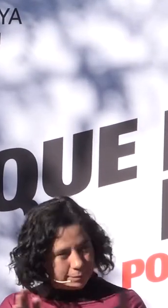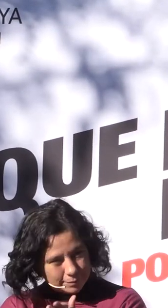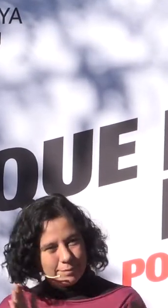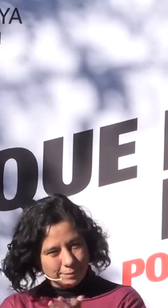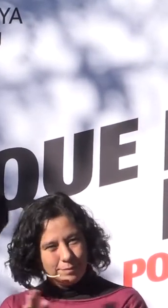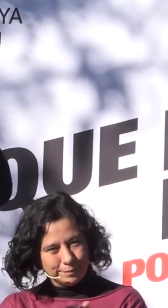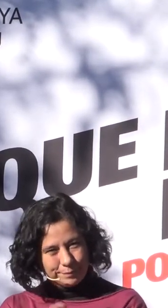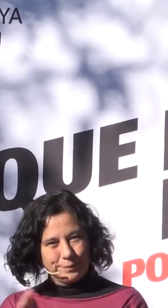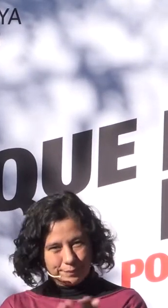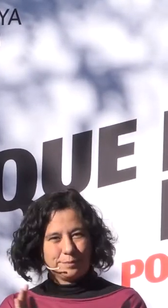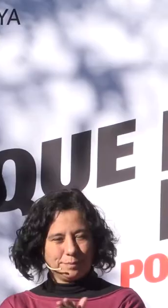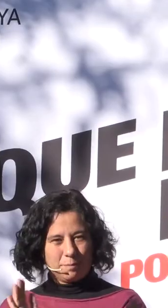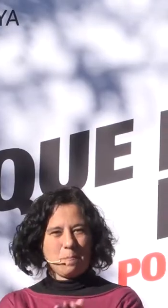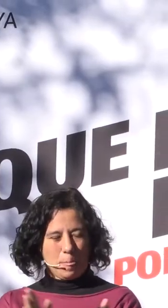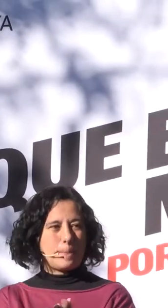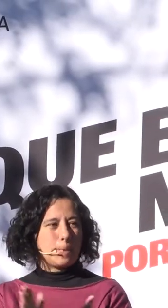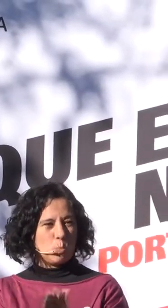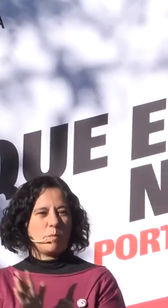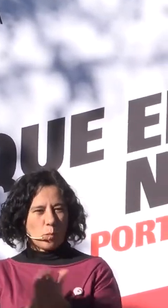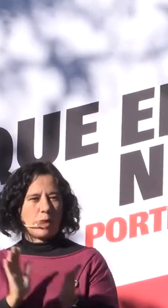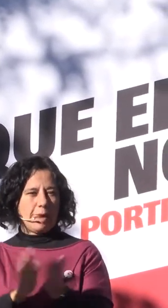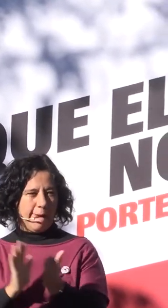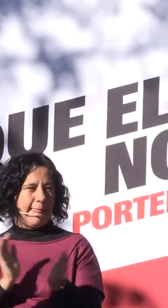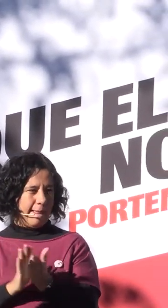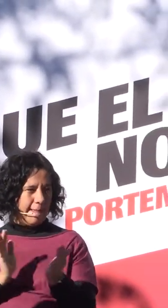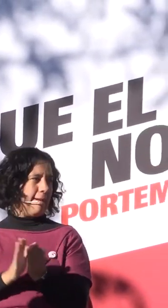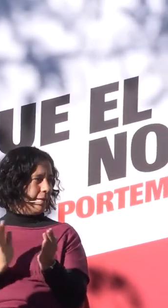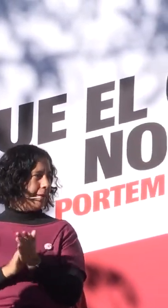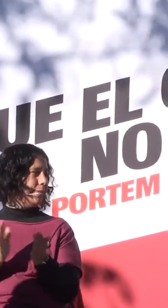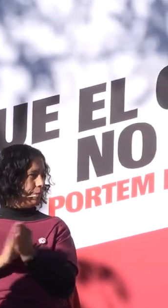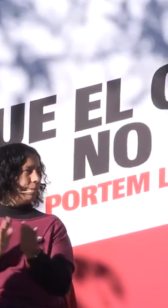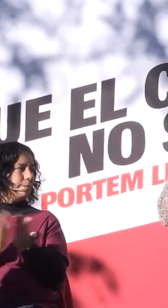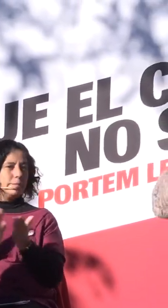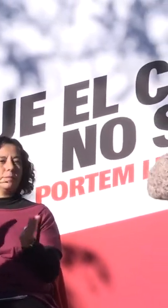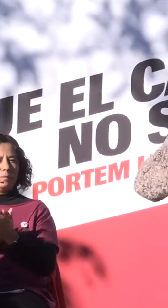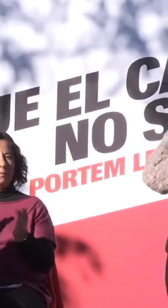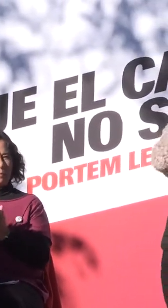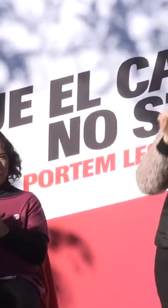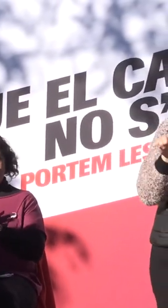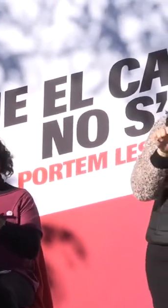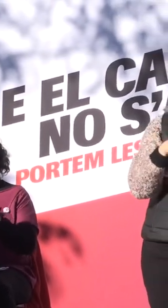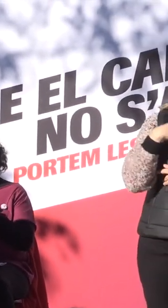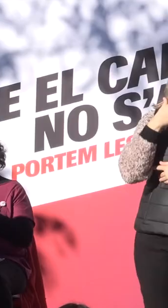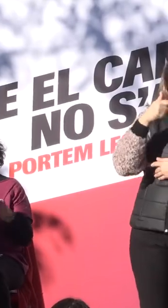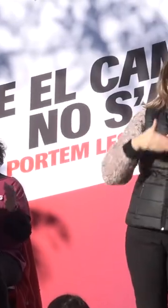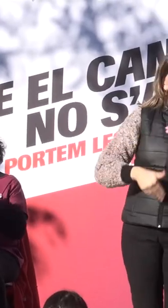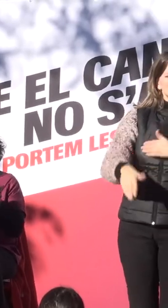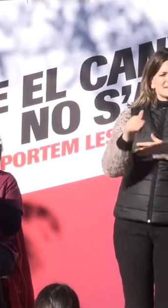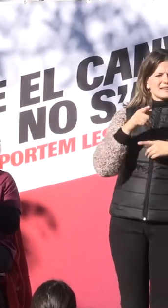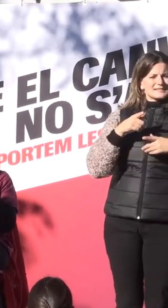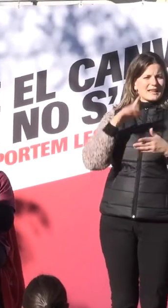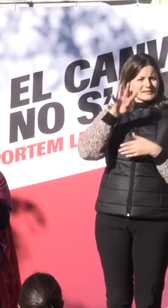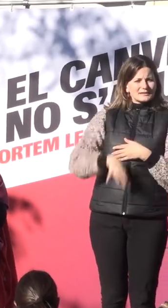para barcelona para cataluña para españa y que eso sea un mensaje para toda europa que está cataluña en medio del crecimiento